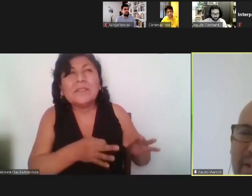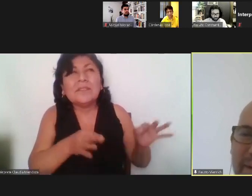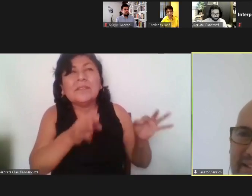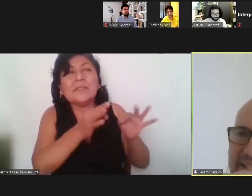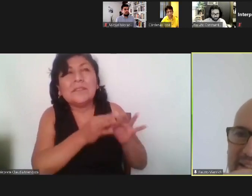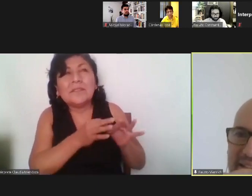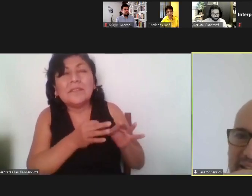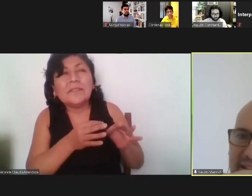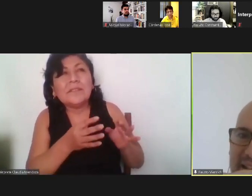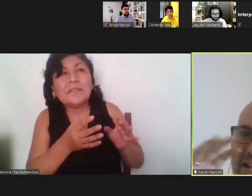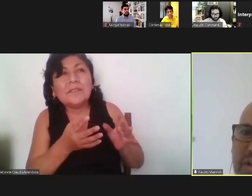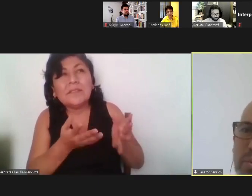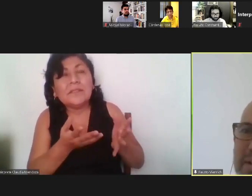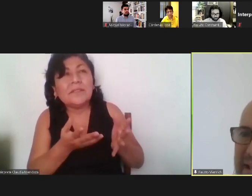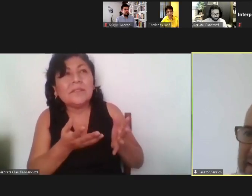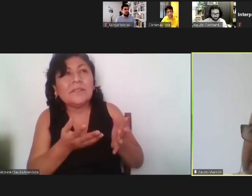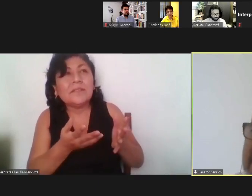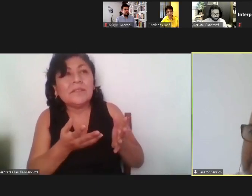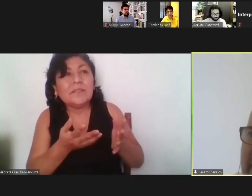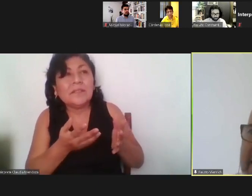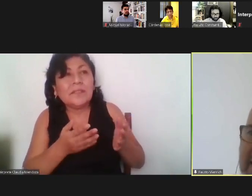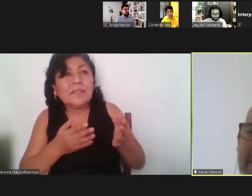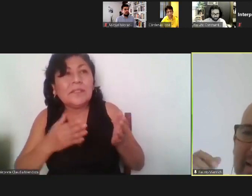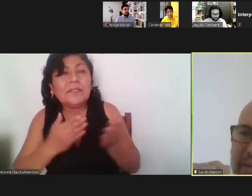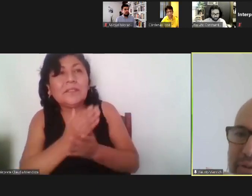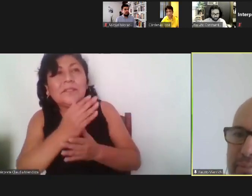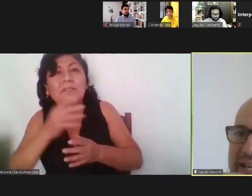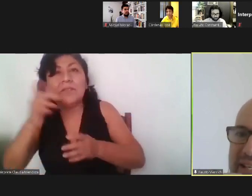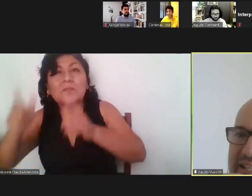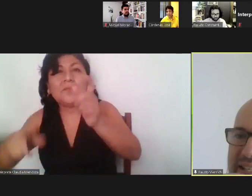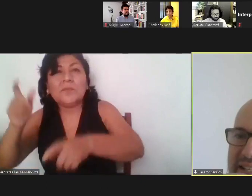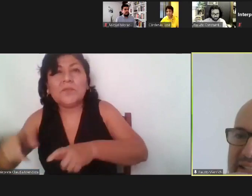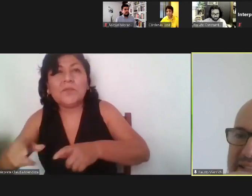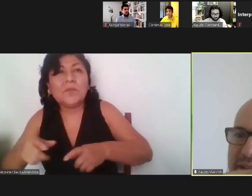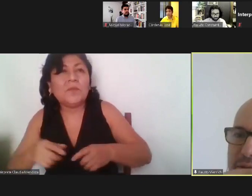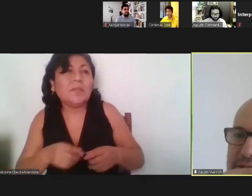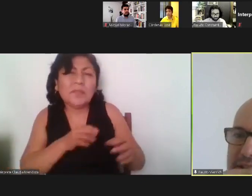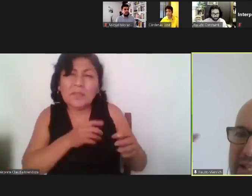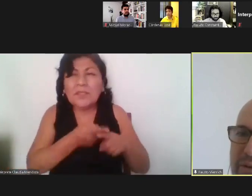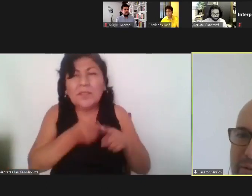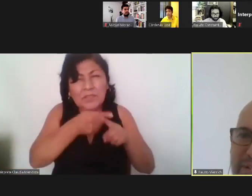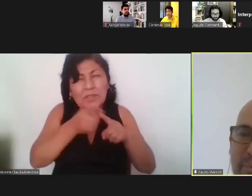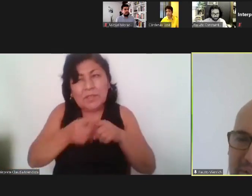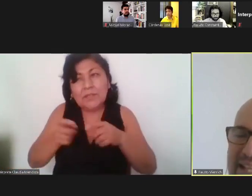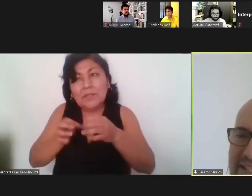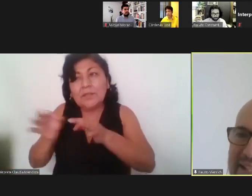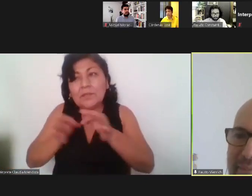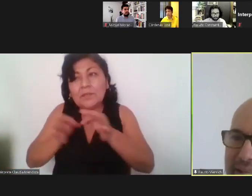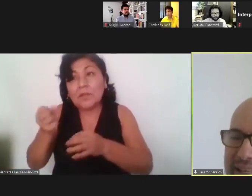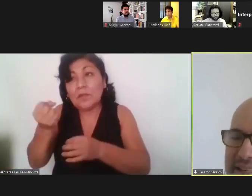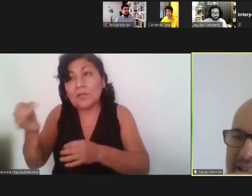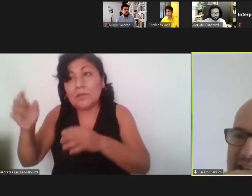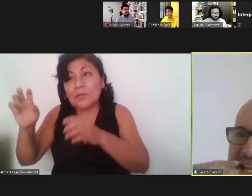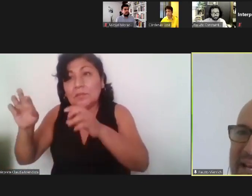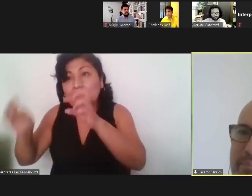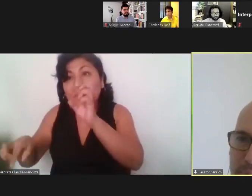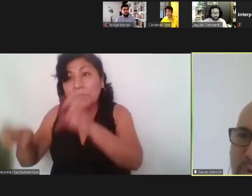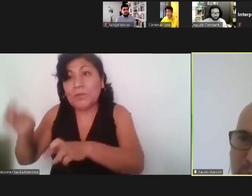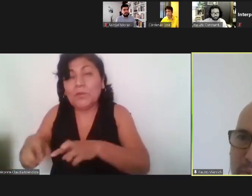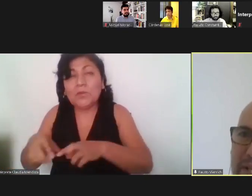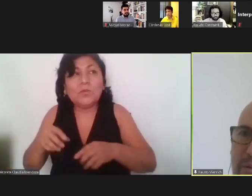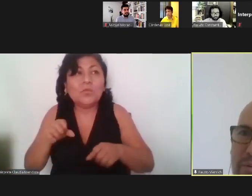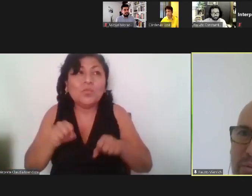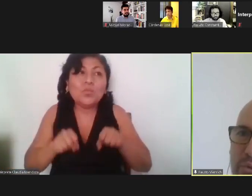serie de preguntas básicas. Y una tercera parte de esta plataforma se consideró importante también que el